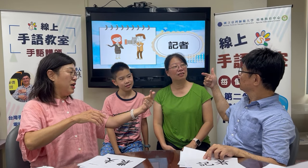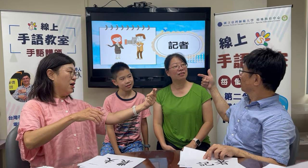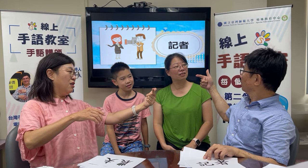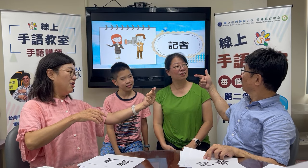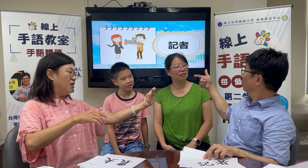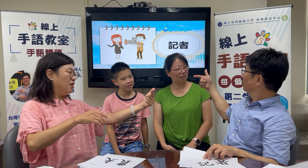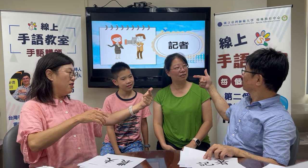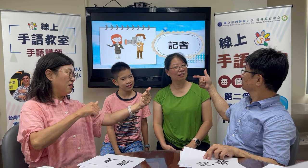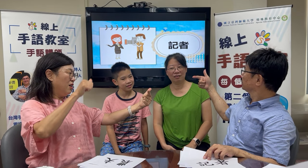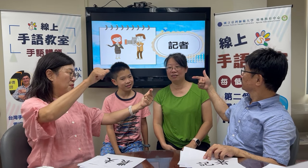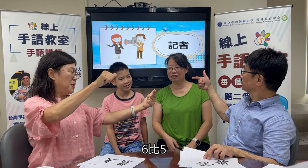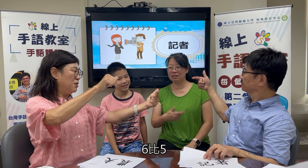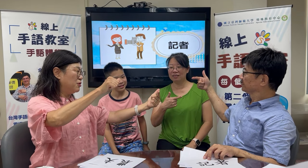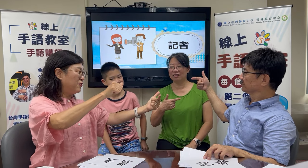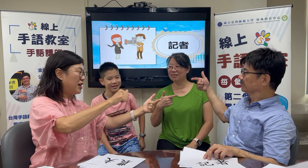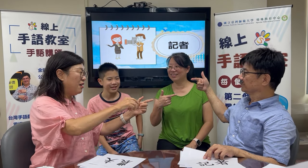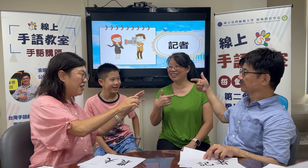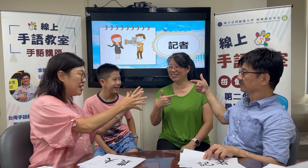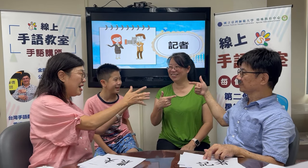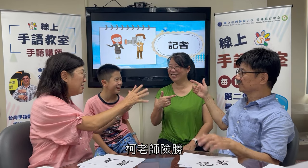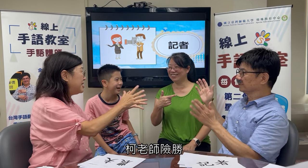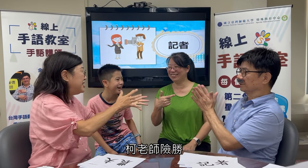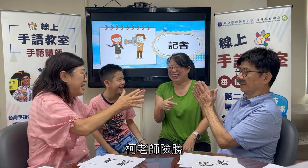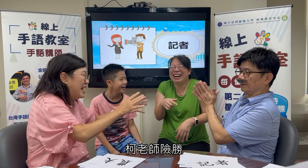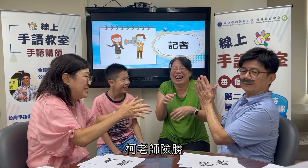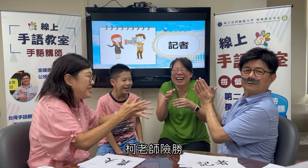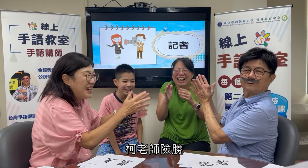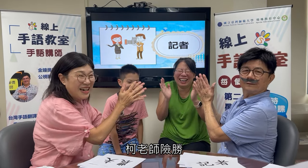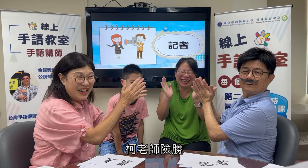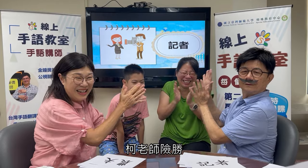六六比五分，哦，柯老师险胜